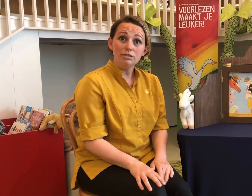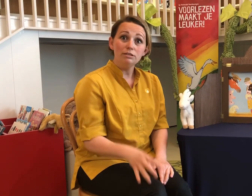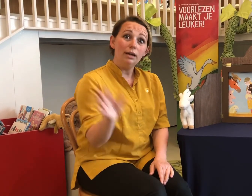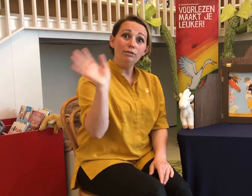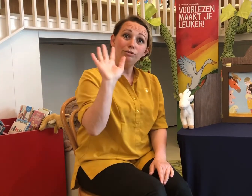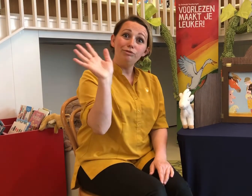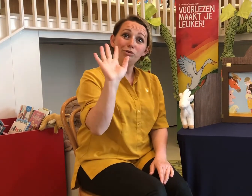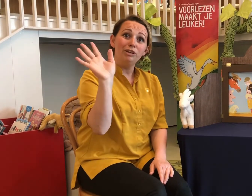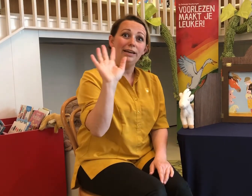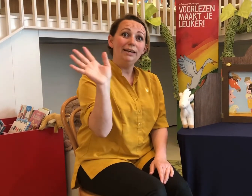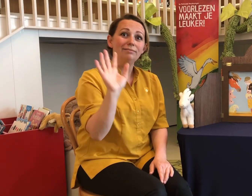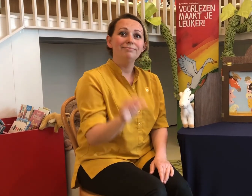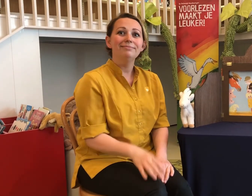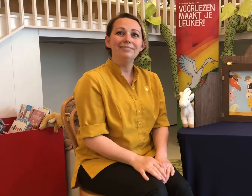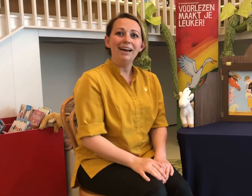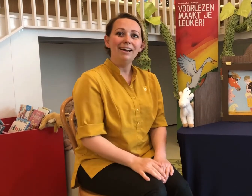en tot de volgende keer. Daag!